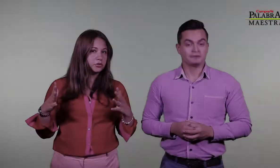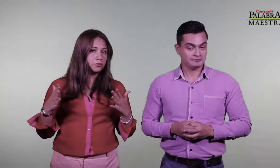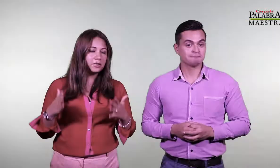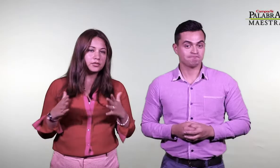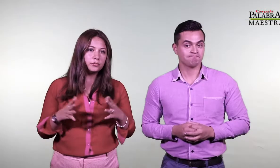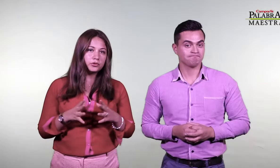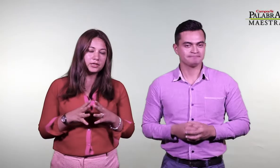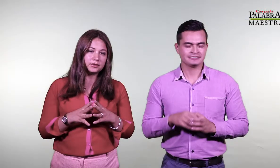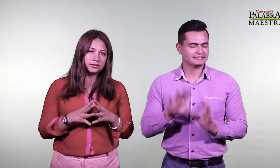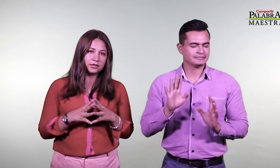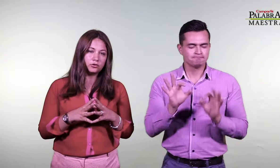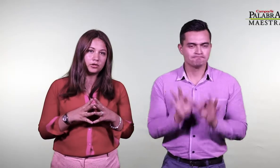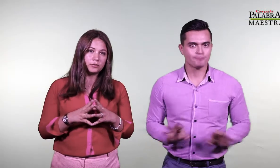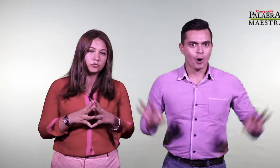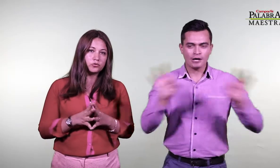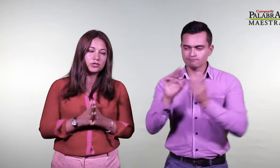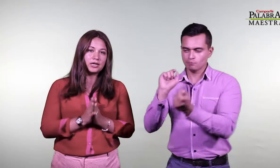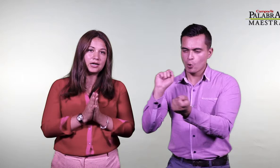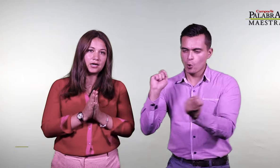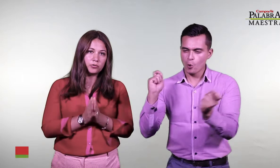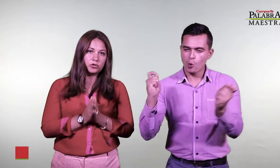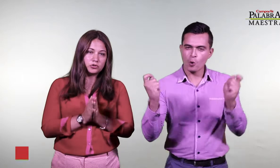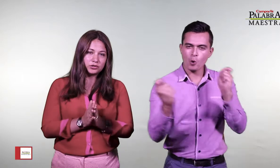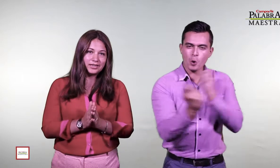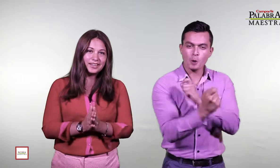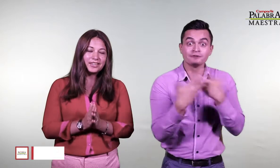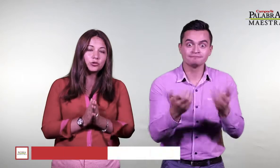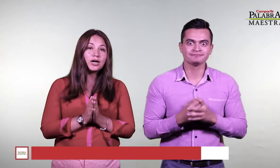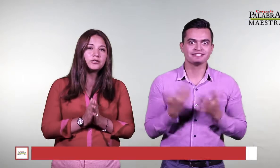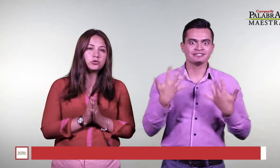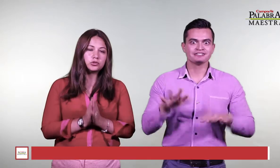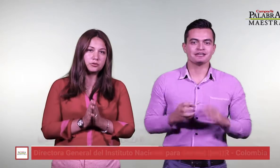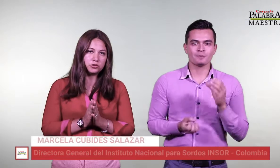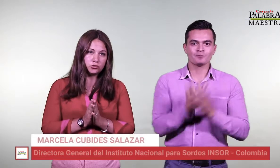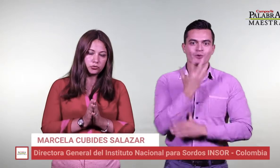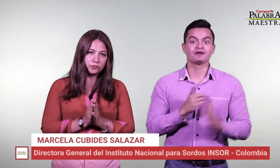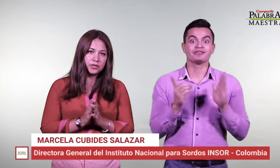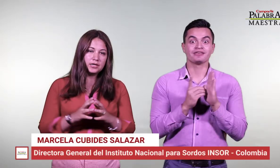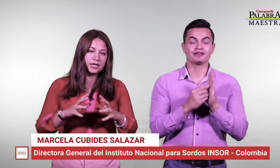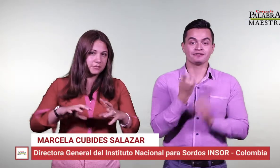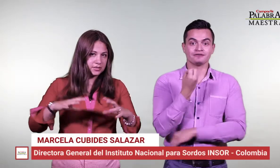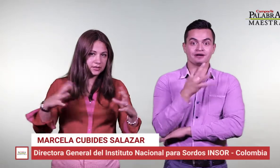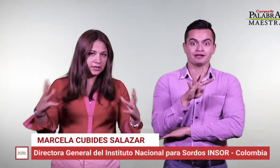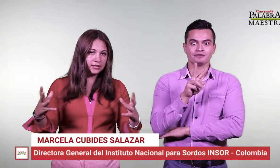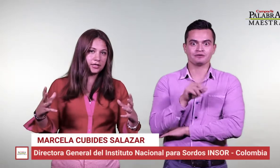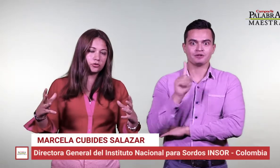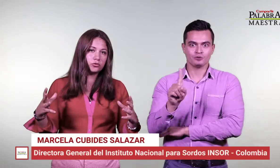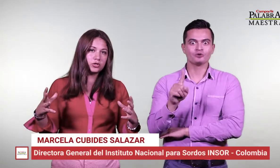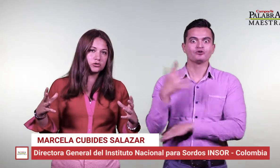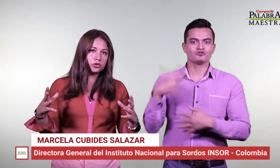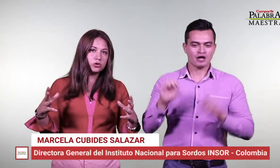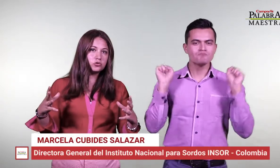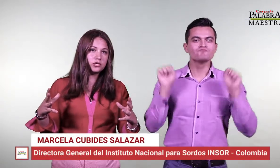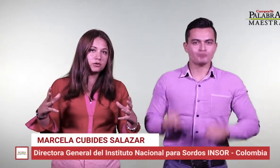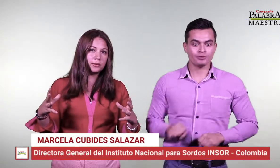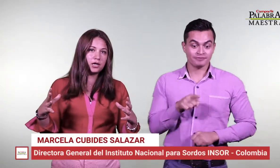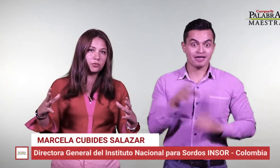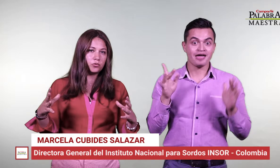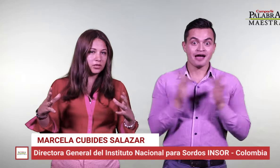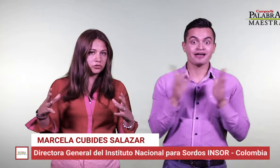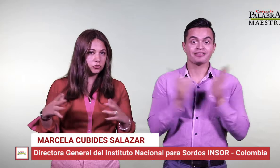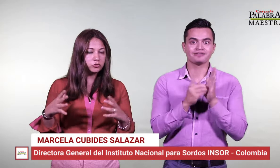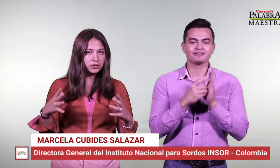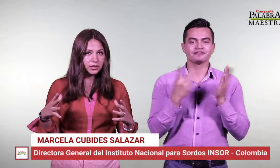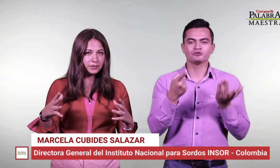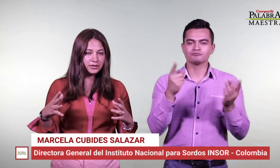La transformación más importante es que logramos la aprobación del decreto 1421, que además de ser el decreto de educación inclusiva para